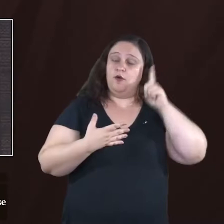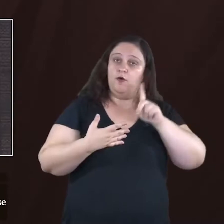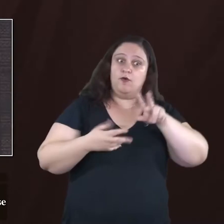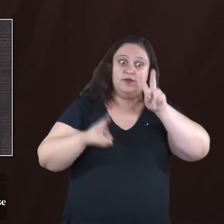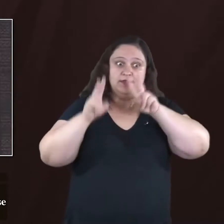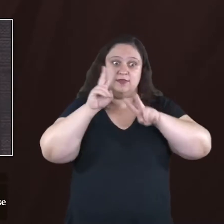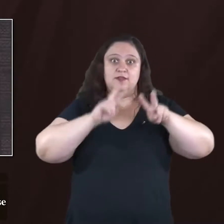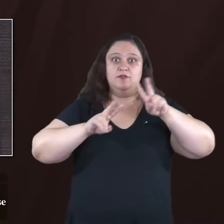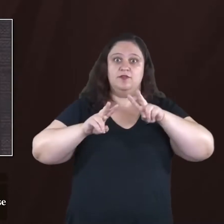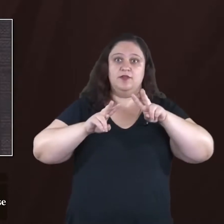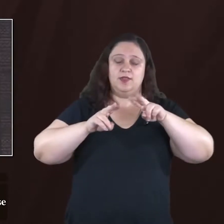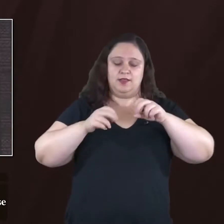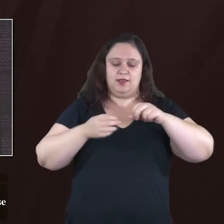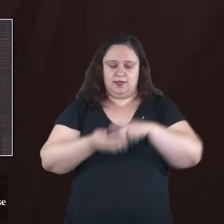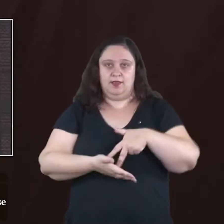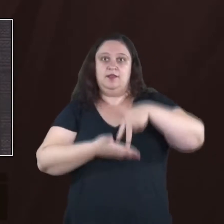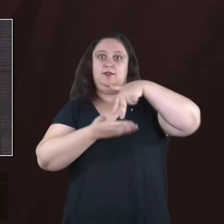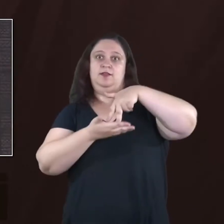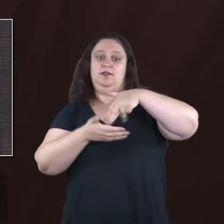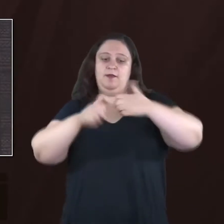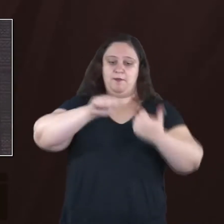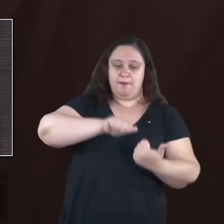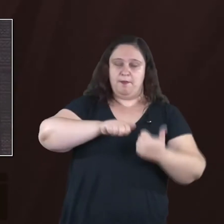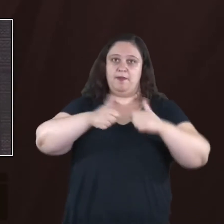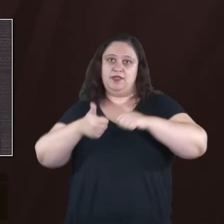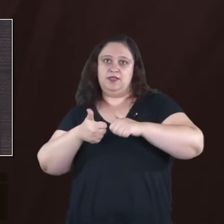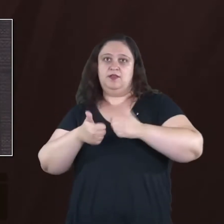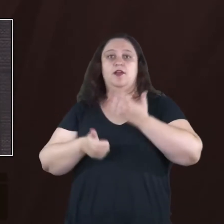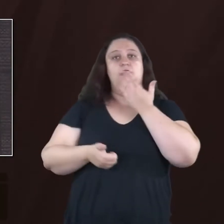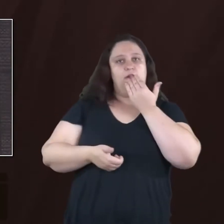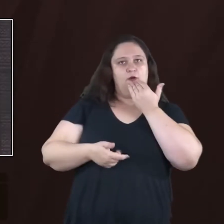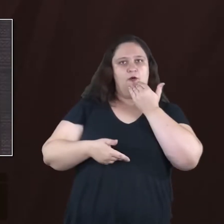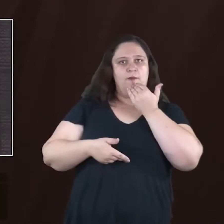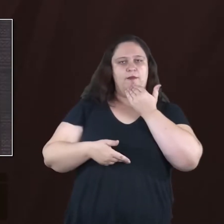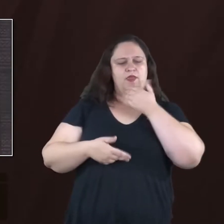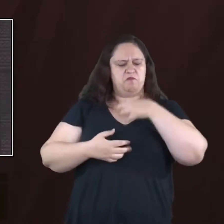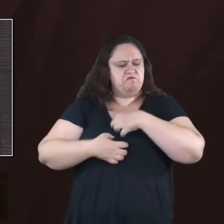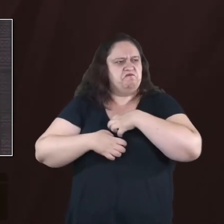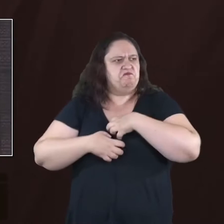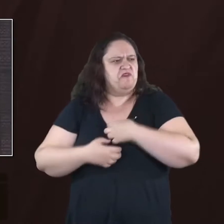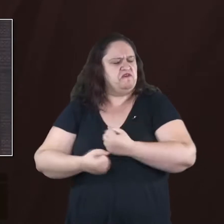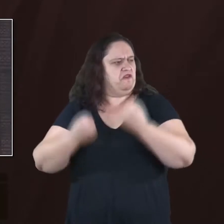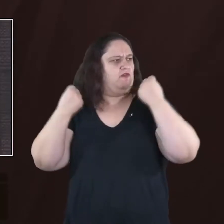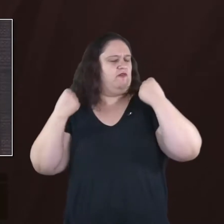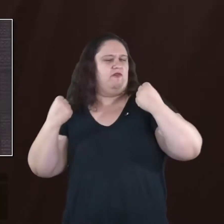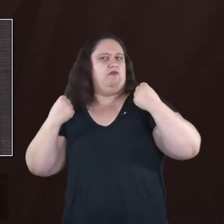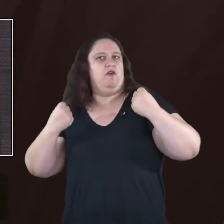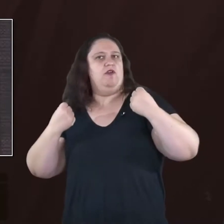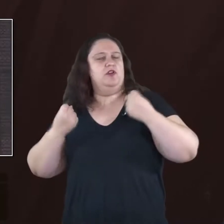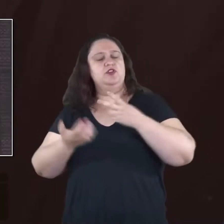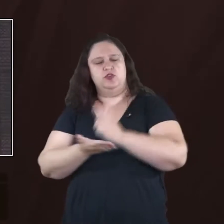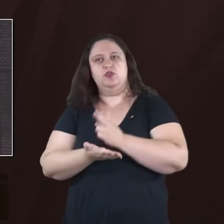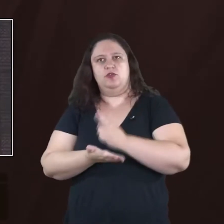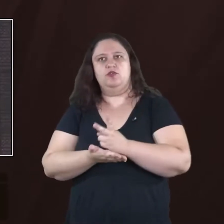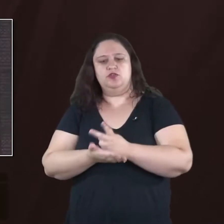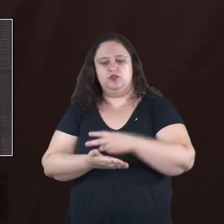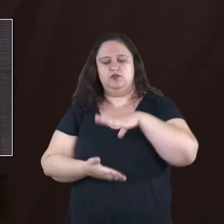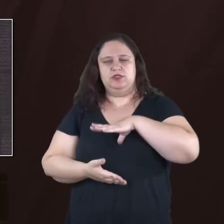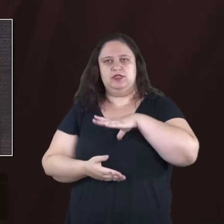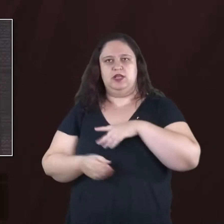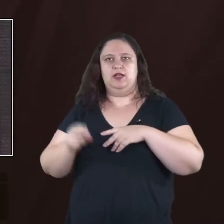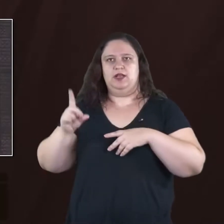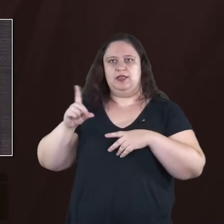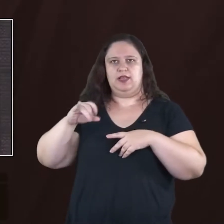foi batizado, e depois de ter se alimentado, sentiu-se fortalecido. Então permaneceu em Damasco alguns